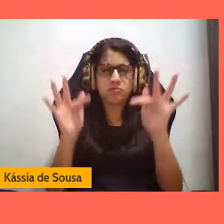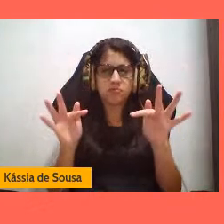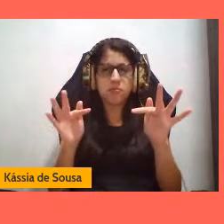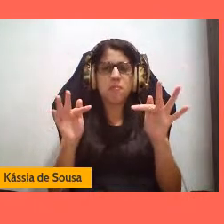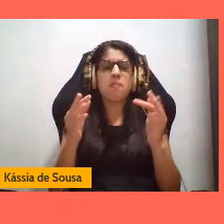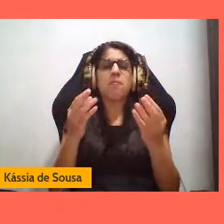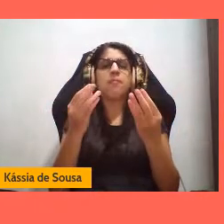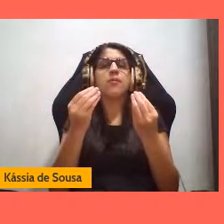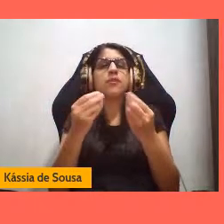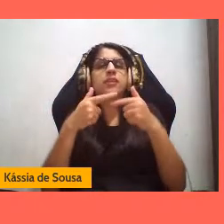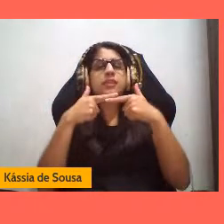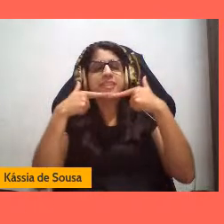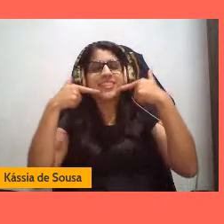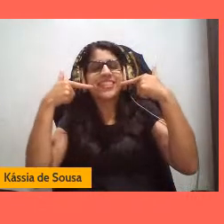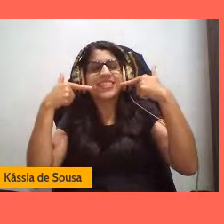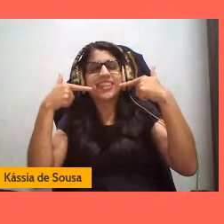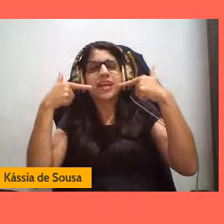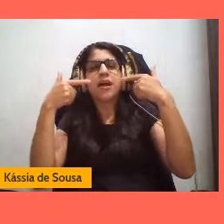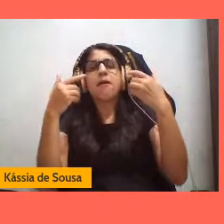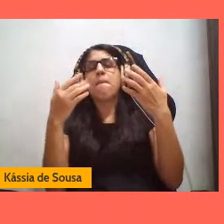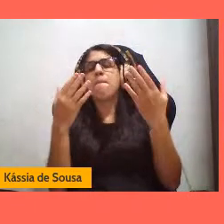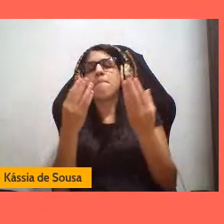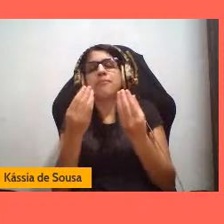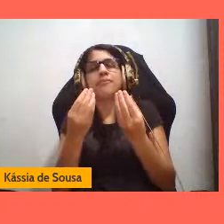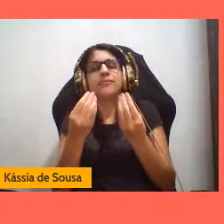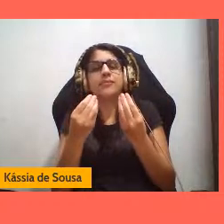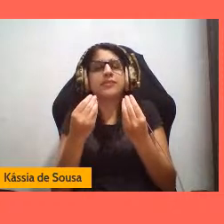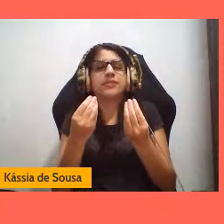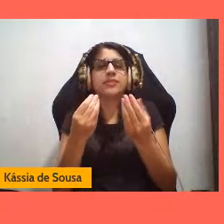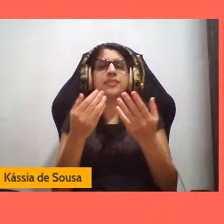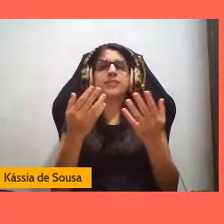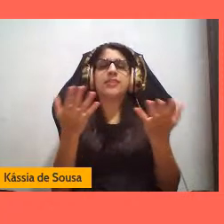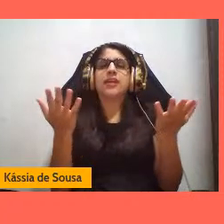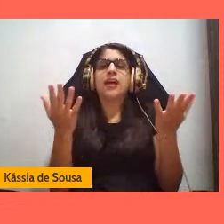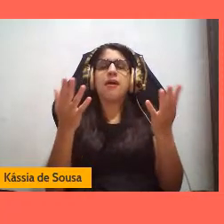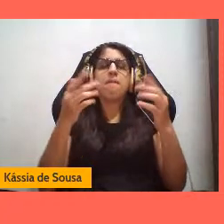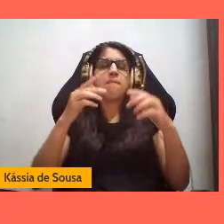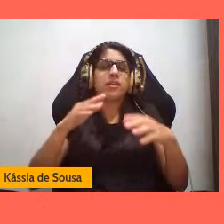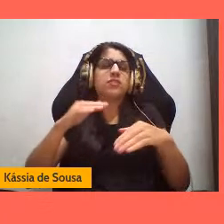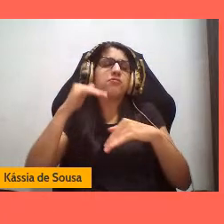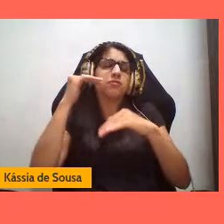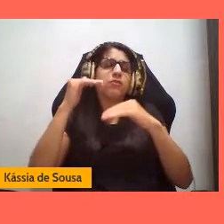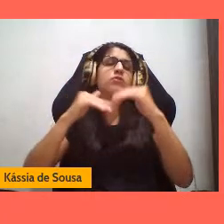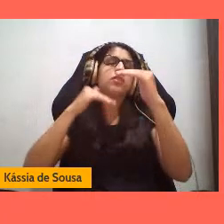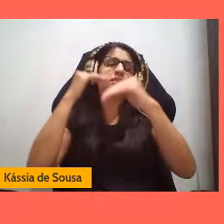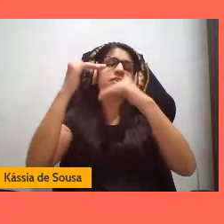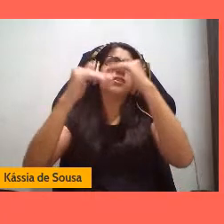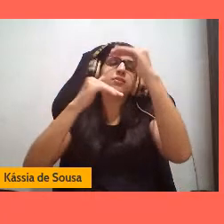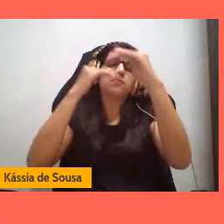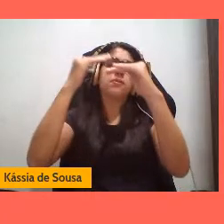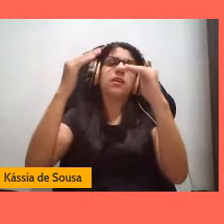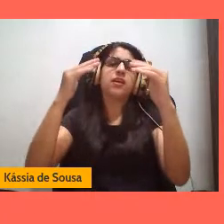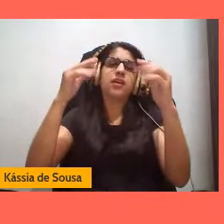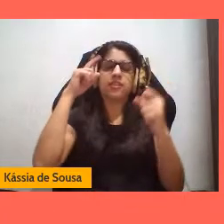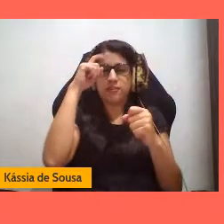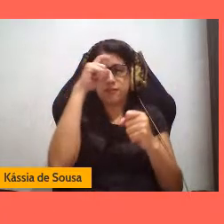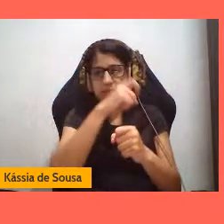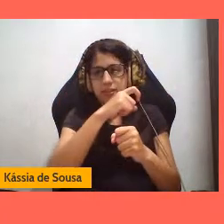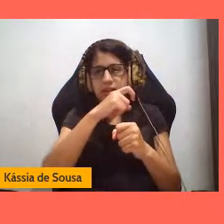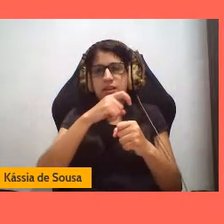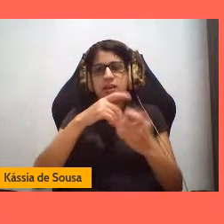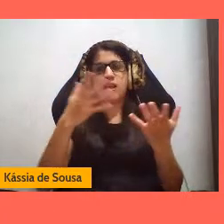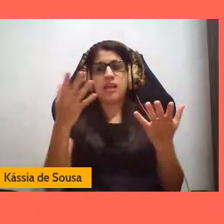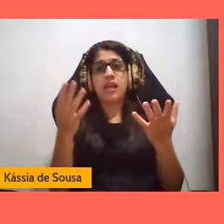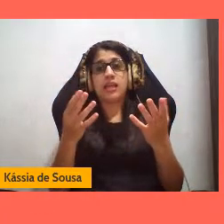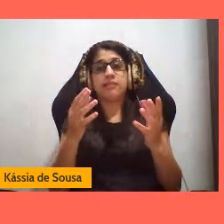risada, muito gracejo para a gente ir superando as dificuldades. A gente sabe que tem vários pontos, né, a melhorar, mas